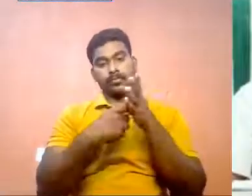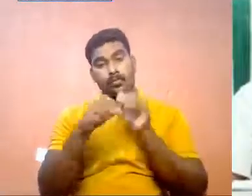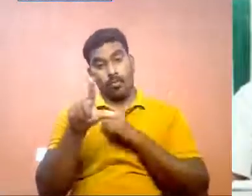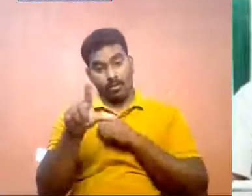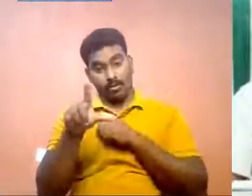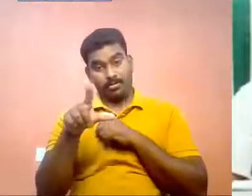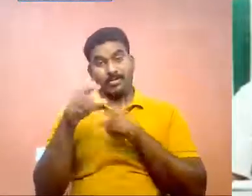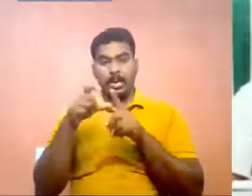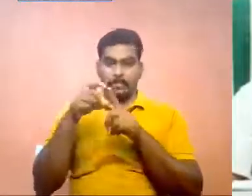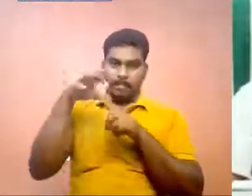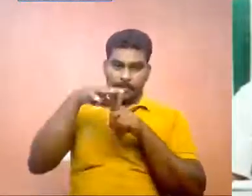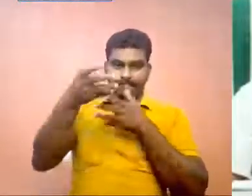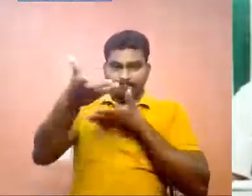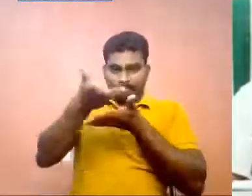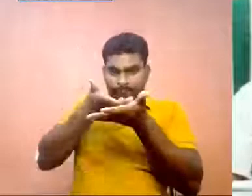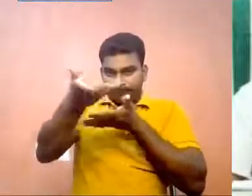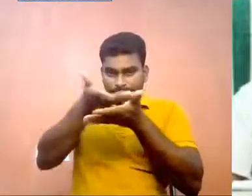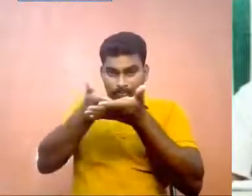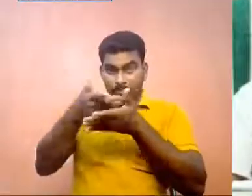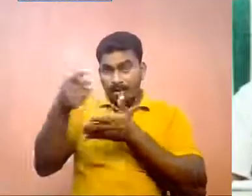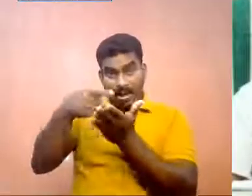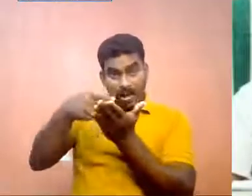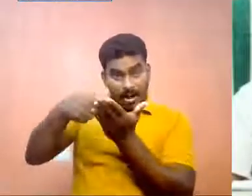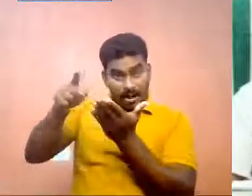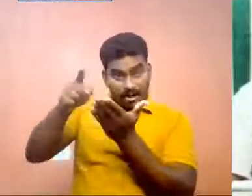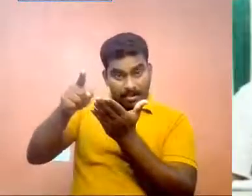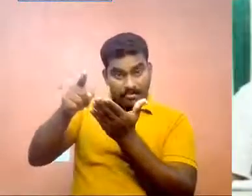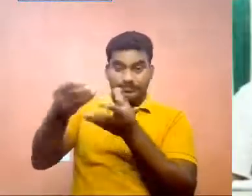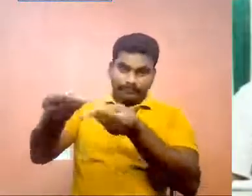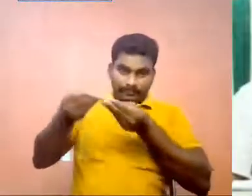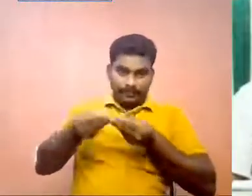എല്ലാ മാർഗങ്ങളും പരിശോധിക്കണമെന്നാണ് കണ്ടത്.